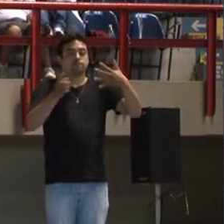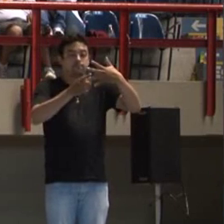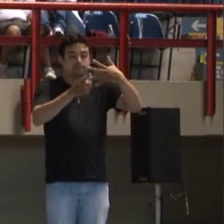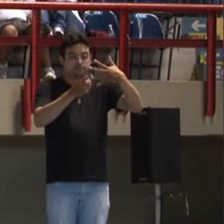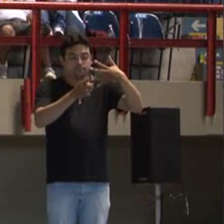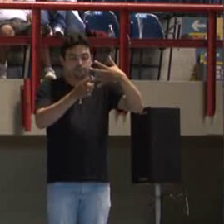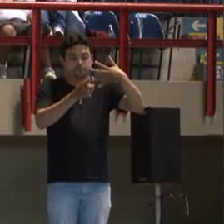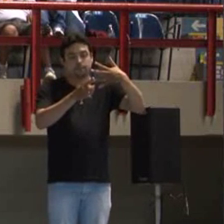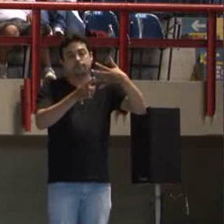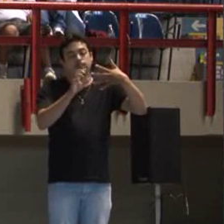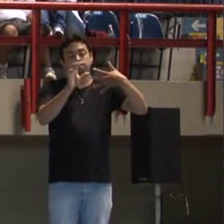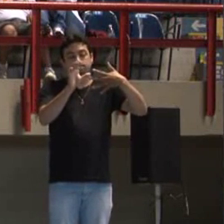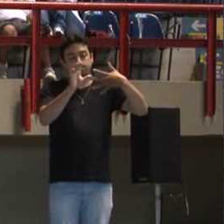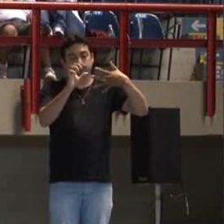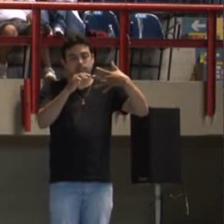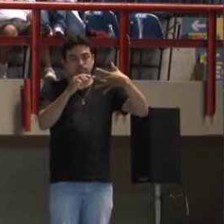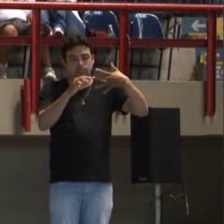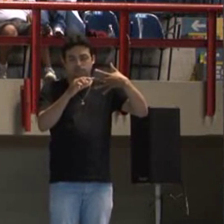C, apresentar um